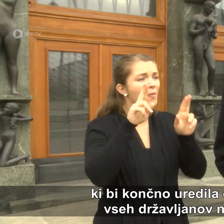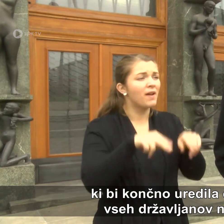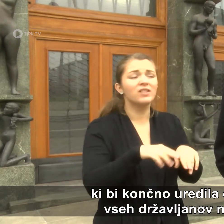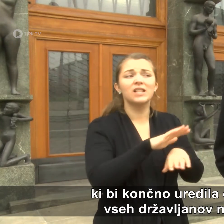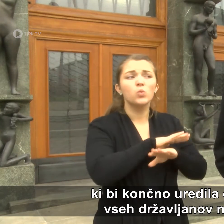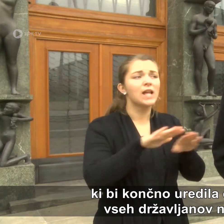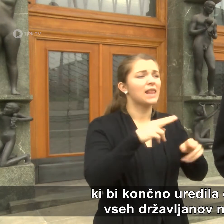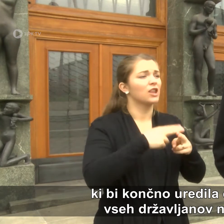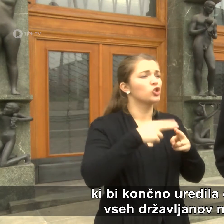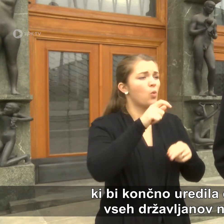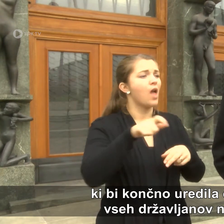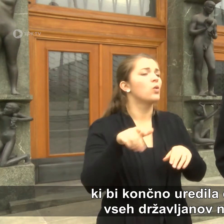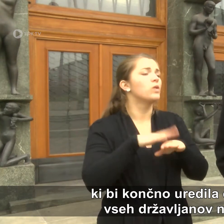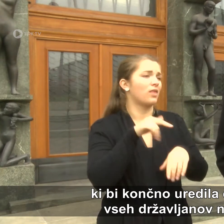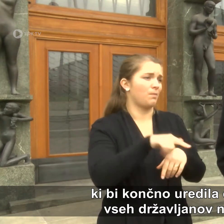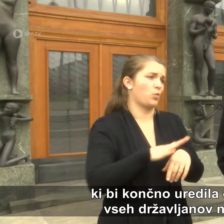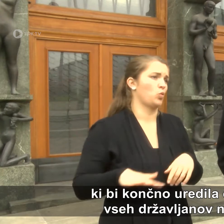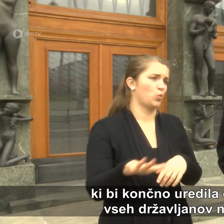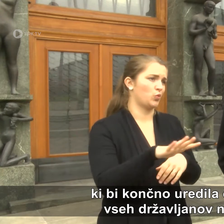vseh državljanov na tem področju.